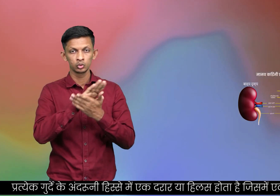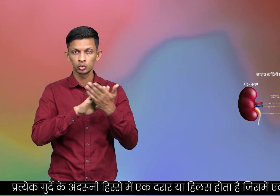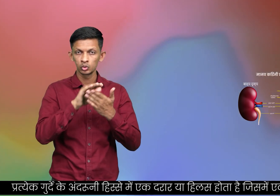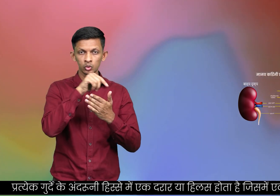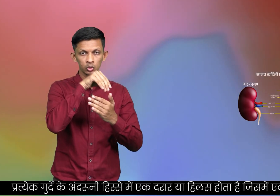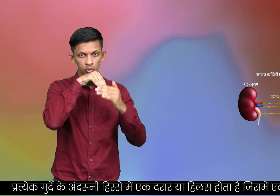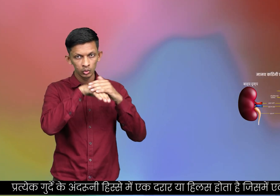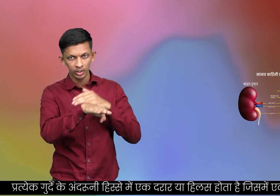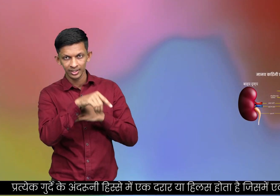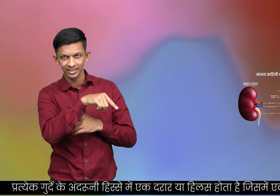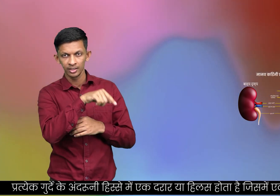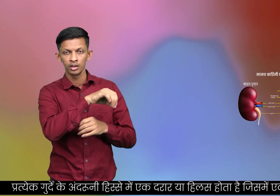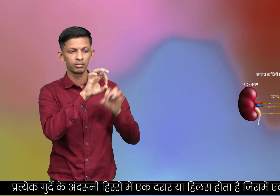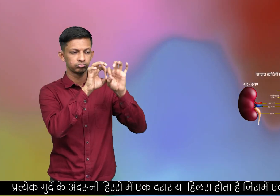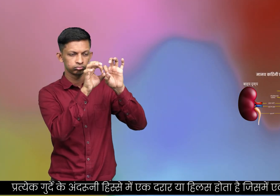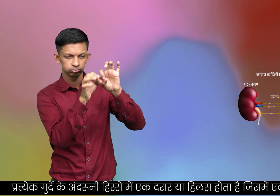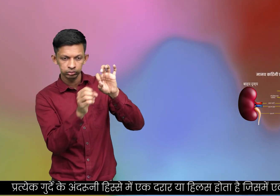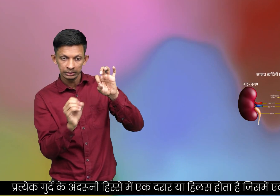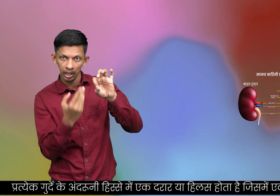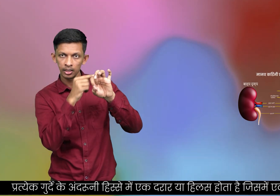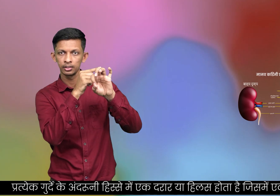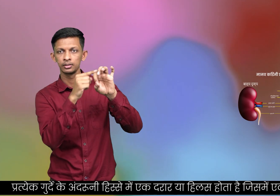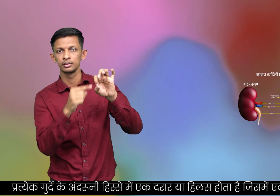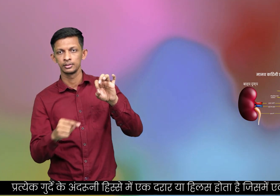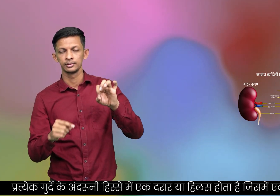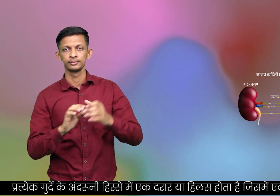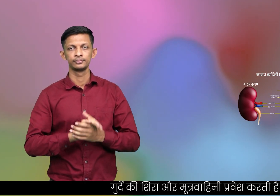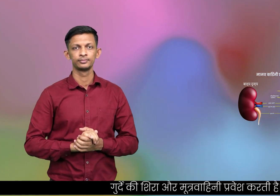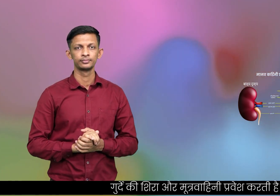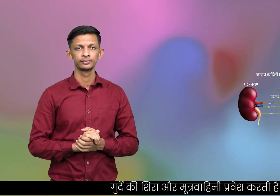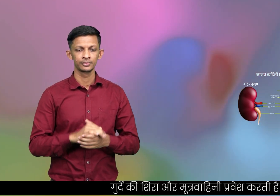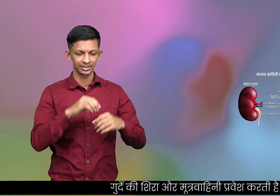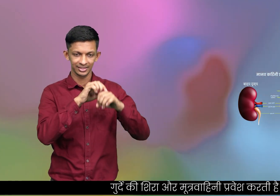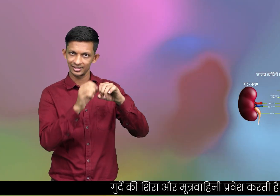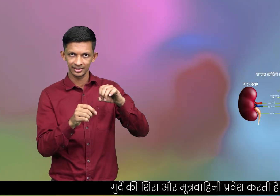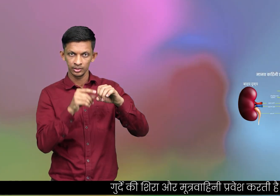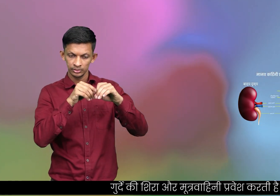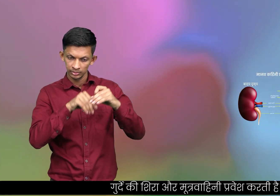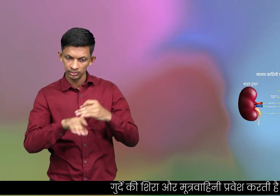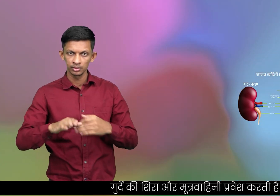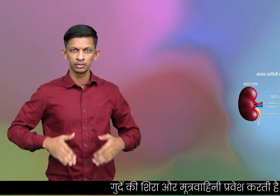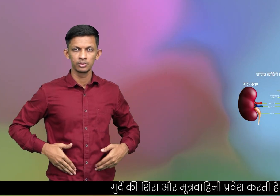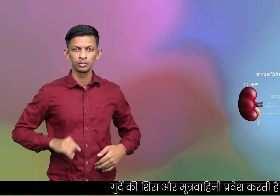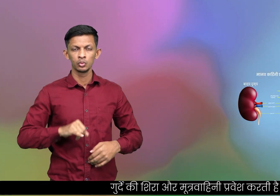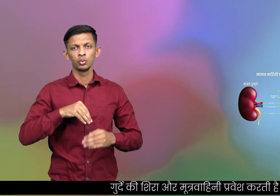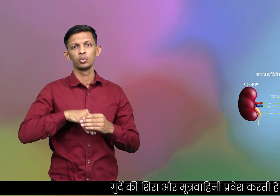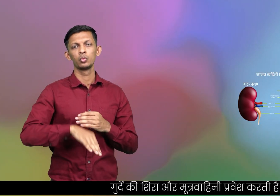जिसमें एक गुर्दे की धमनी के प्रवेश, गुर्दे की शिरा और